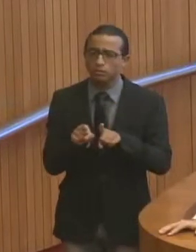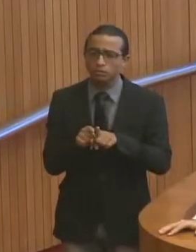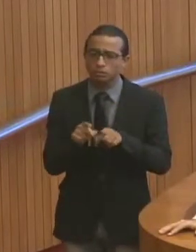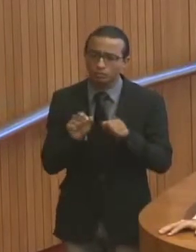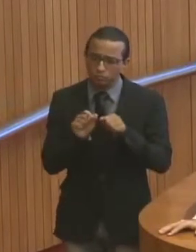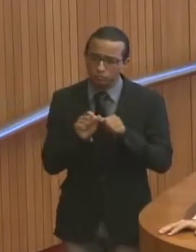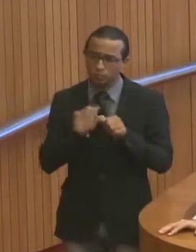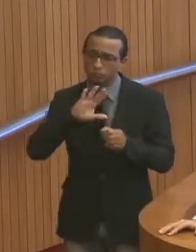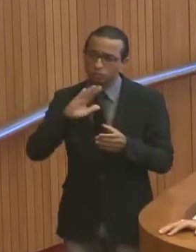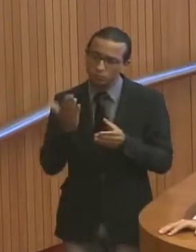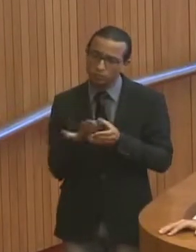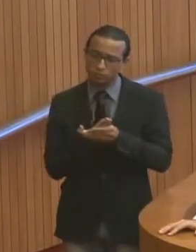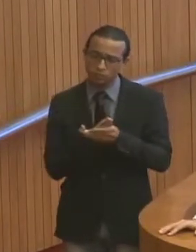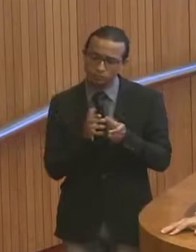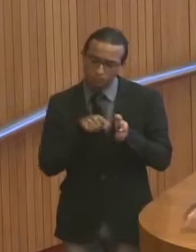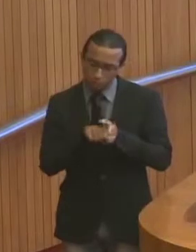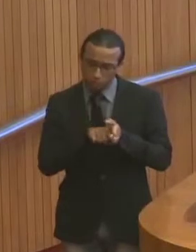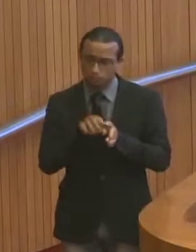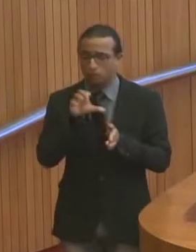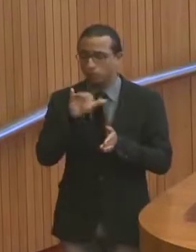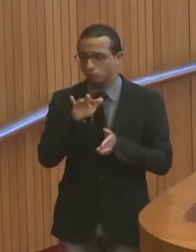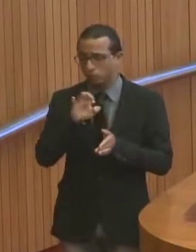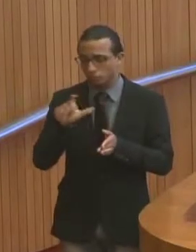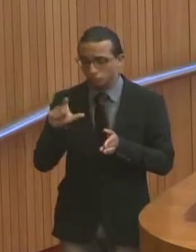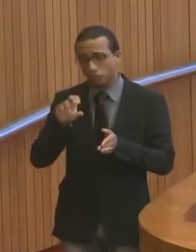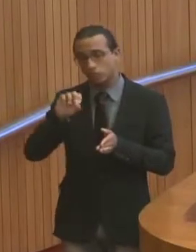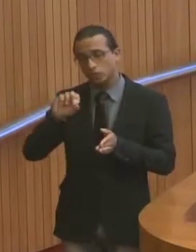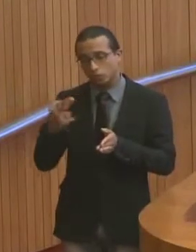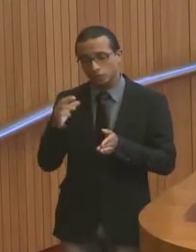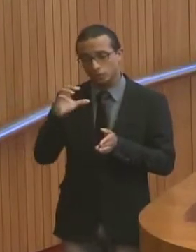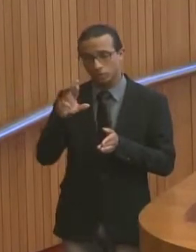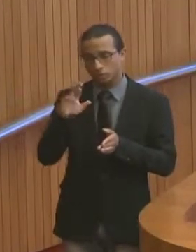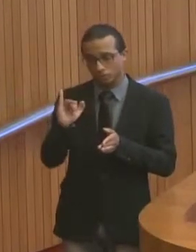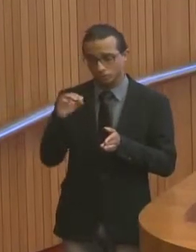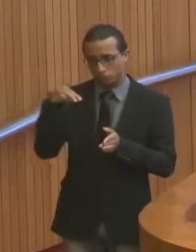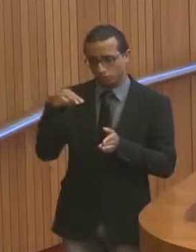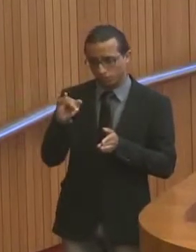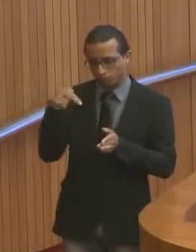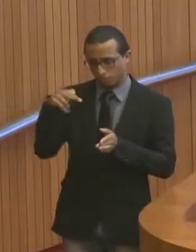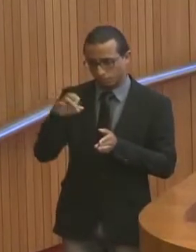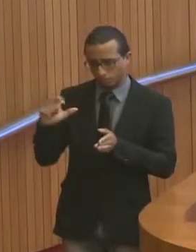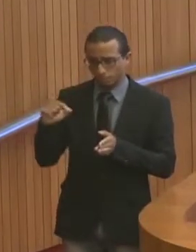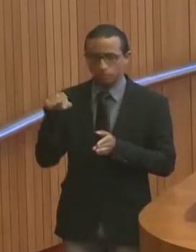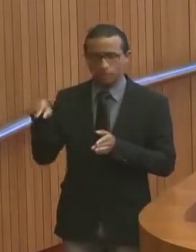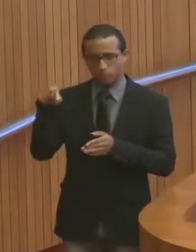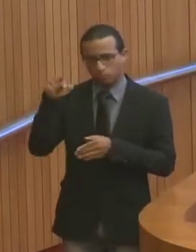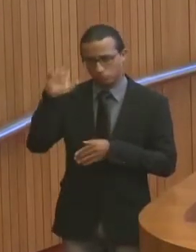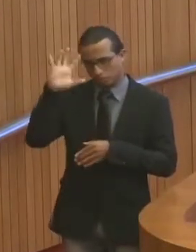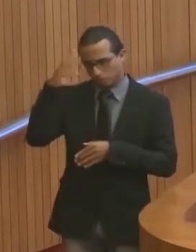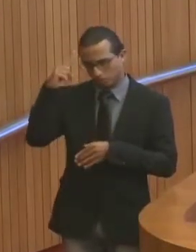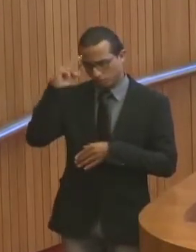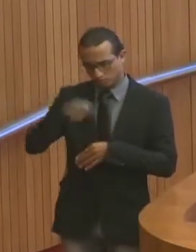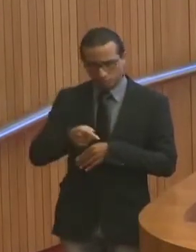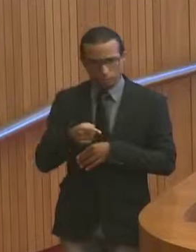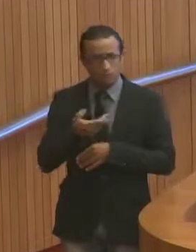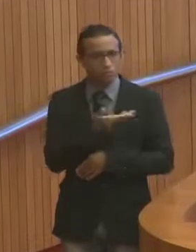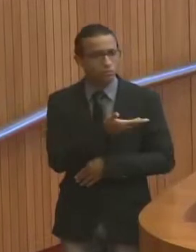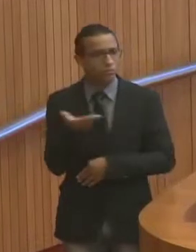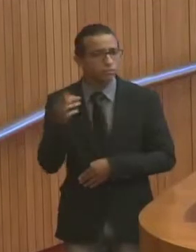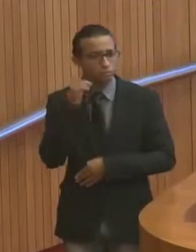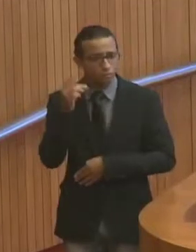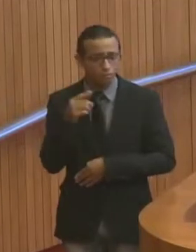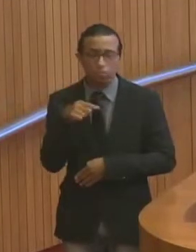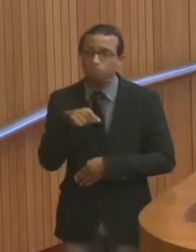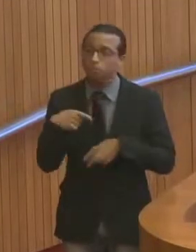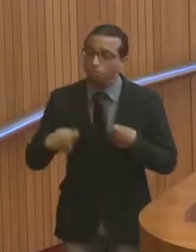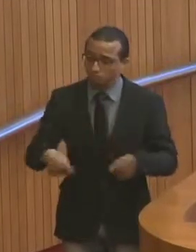do inquérito civil e criminal. Ora, essa decisão por si só, senhores deputados,